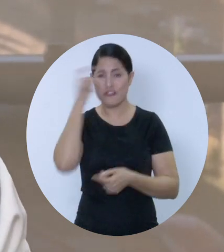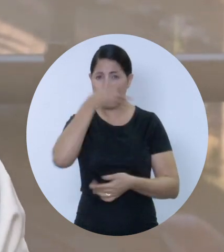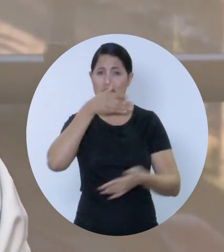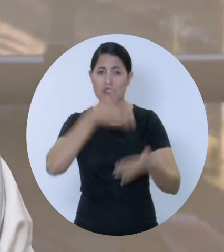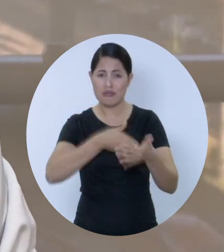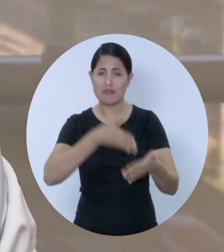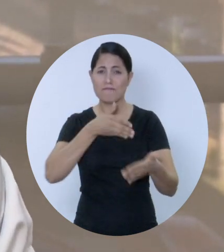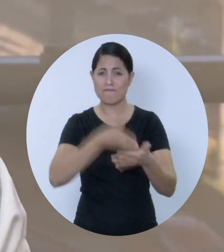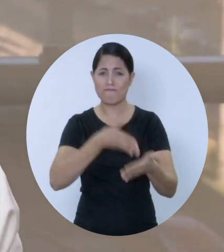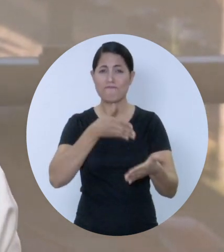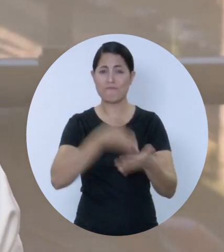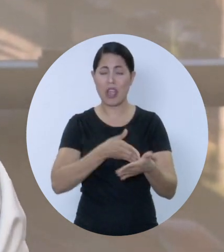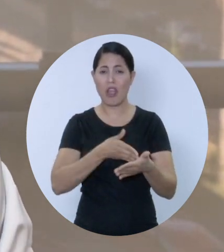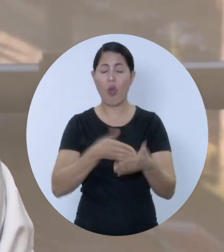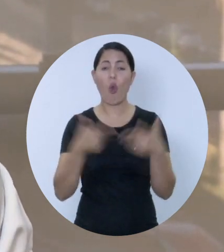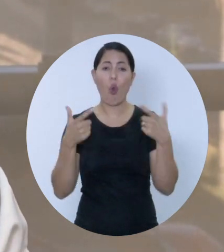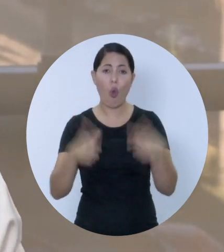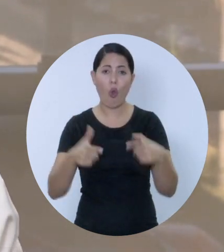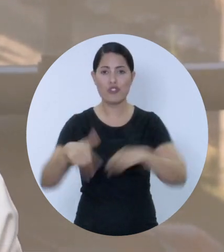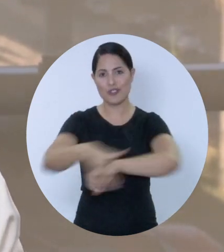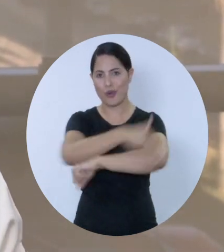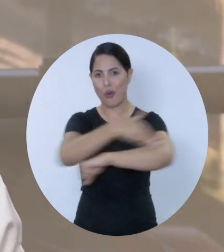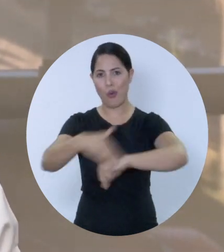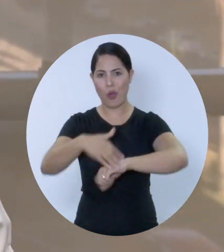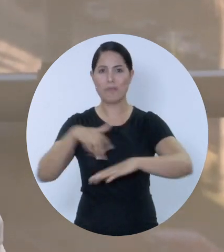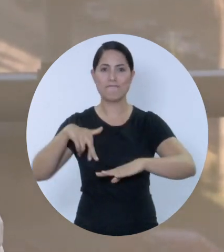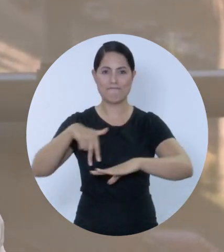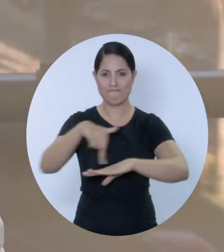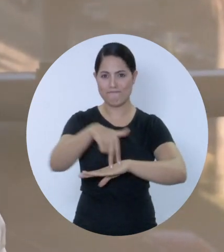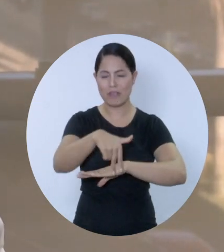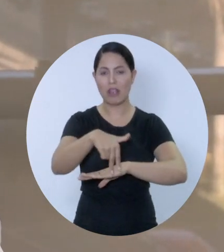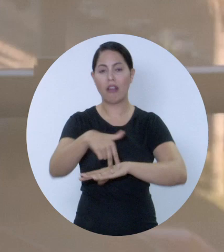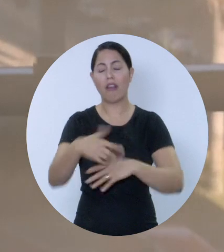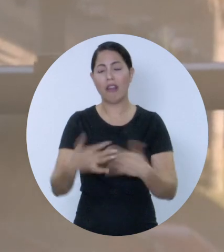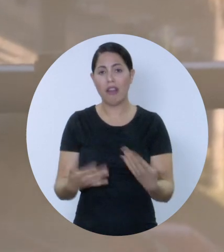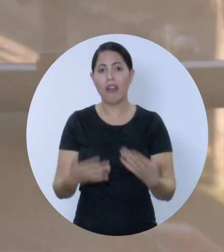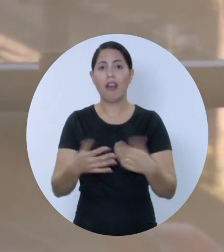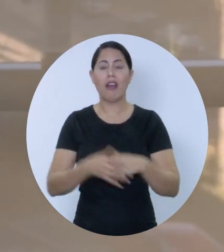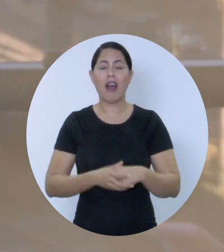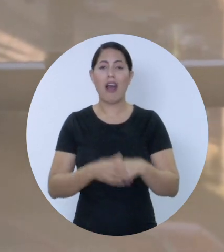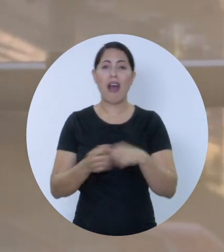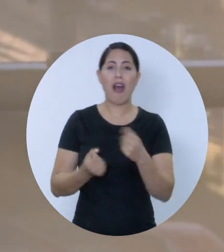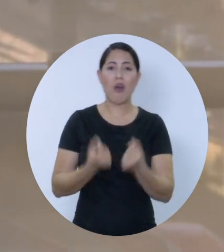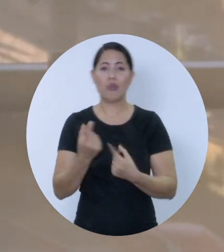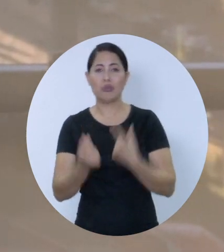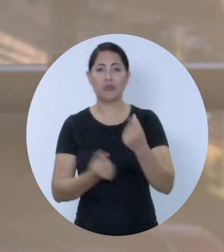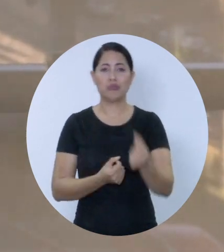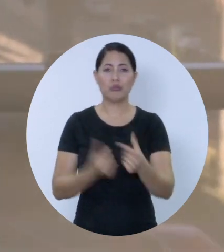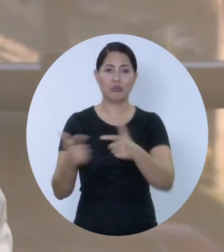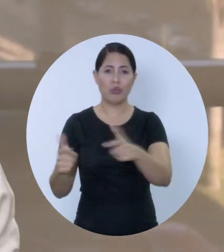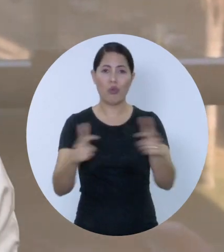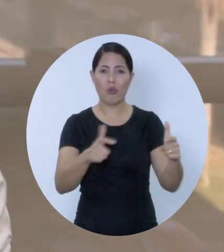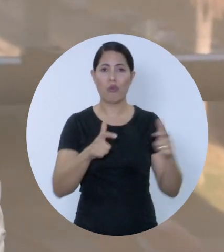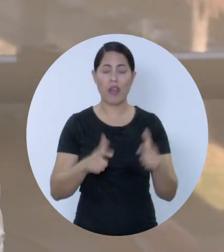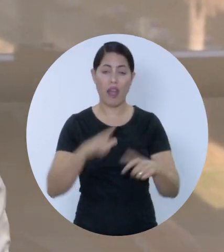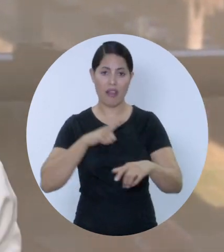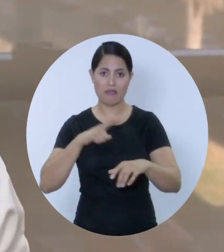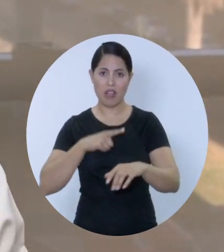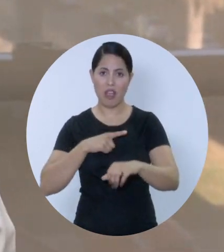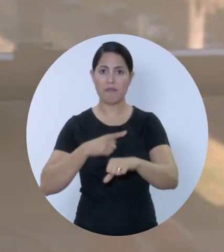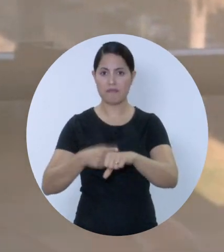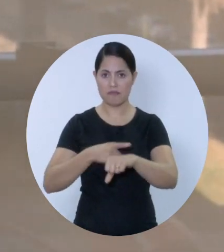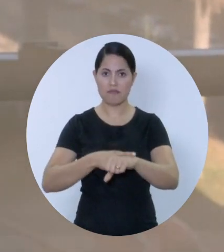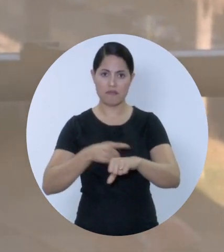é muito difícil a gente andar na rua. Tem lugares que tem o